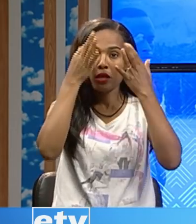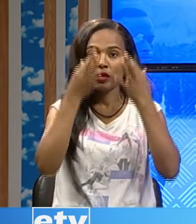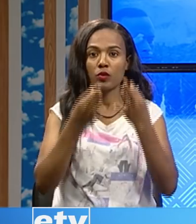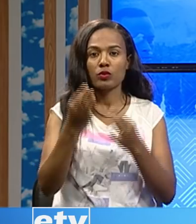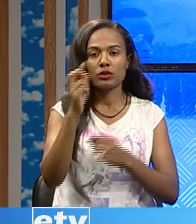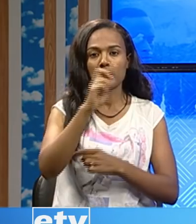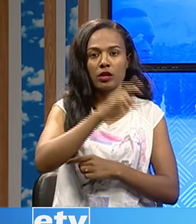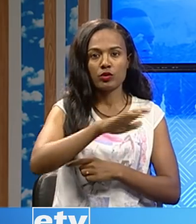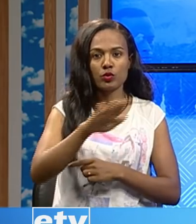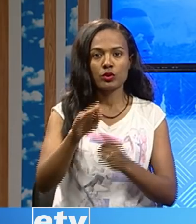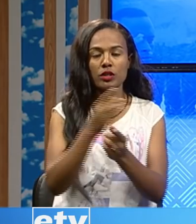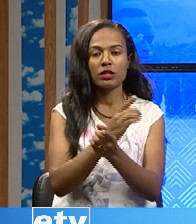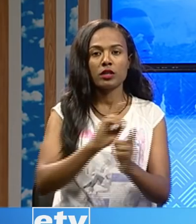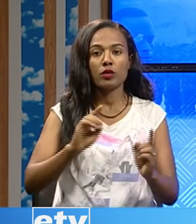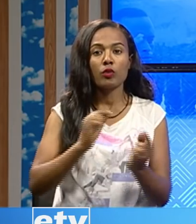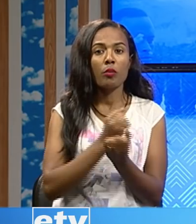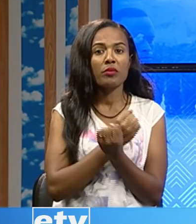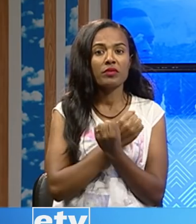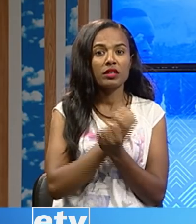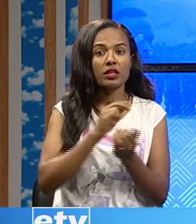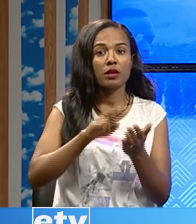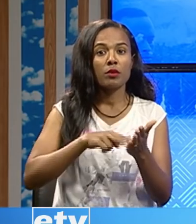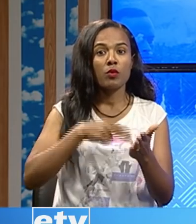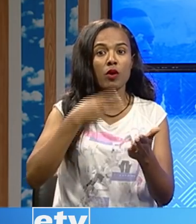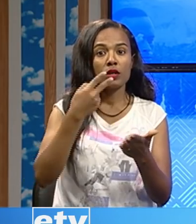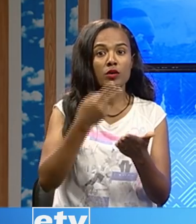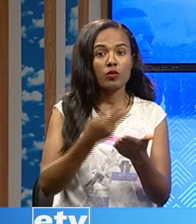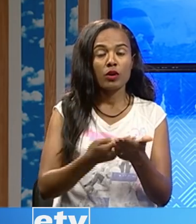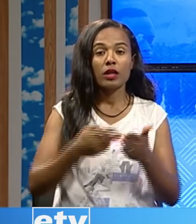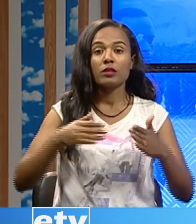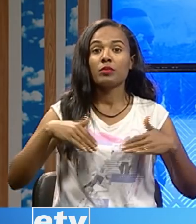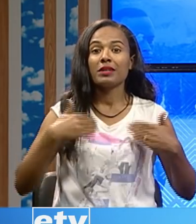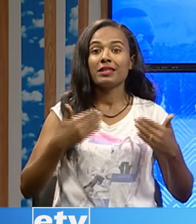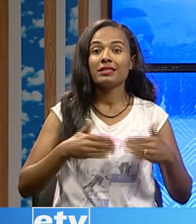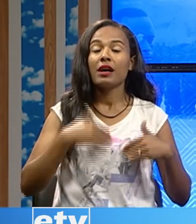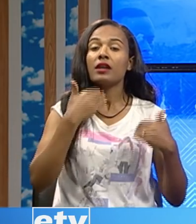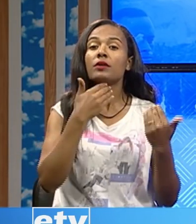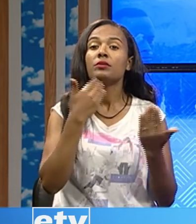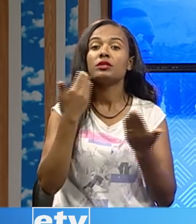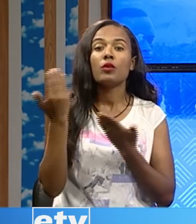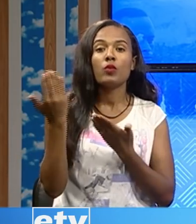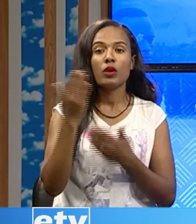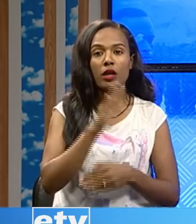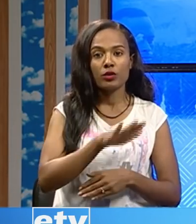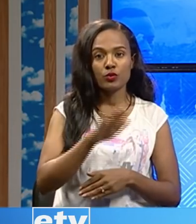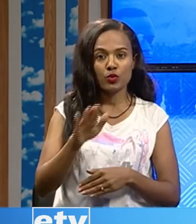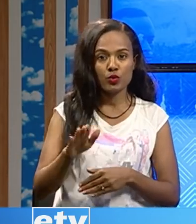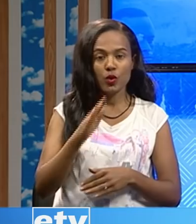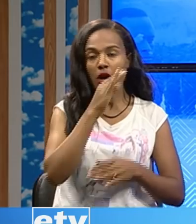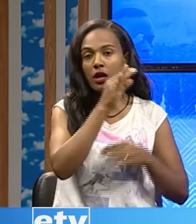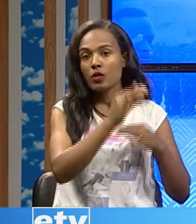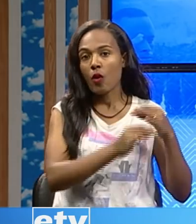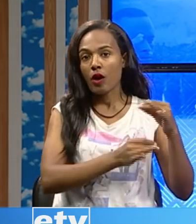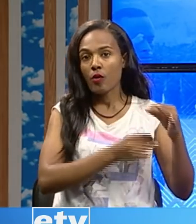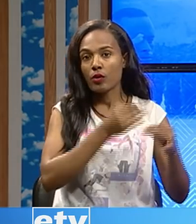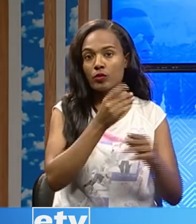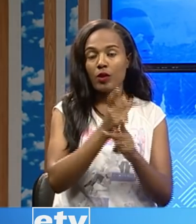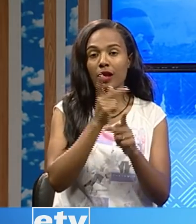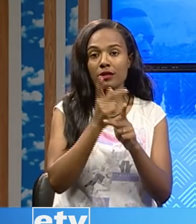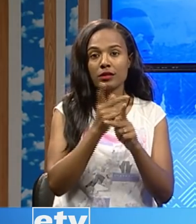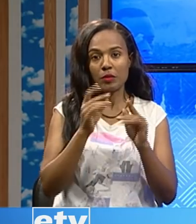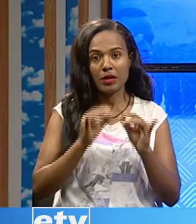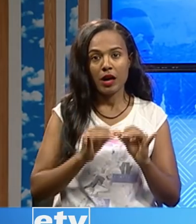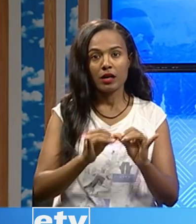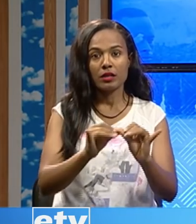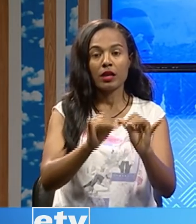ልጆች ለነጻነቷ በፍቅር በሚዋደቁላት በደስታ በሚሰውላት ልጆቿ ሉዓላዊነቷን አስጠብቃ